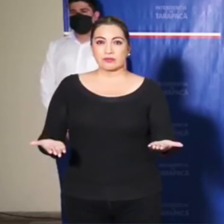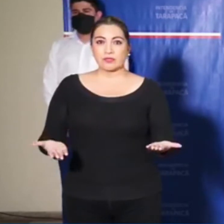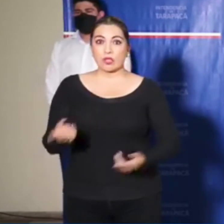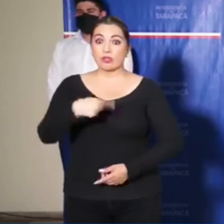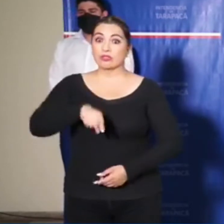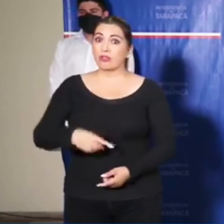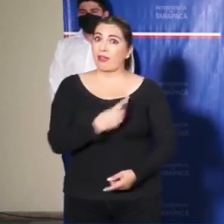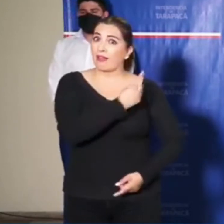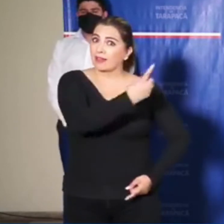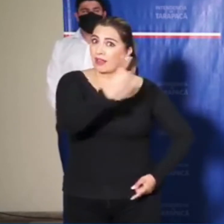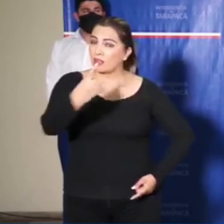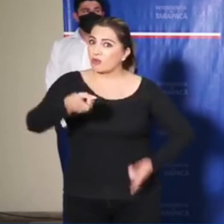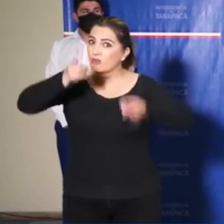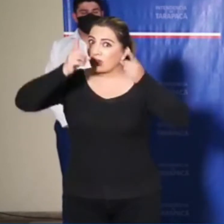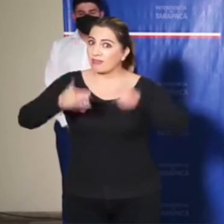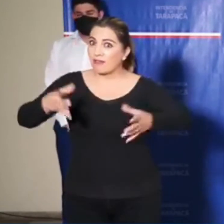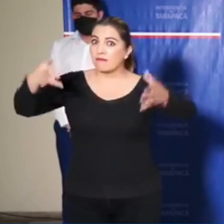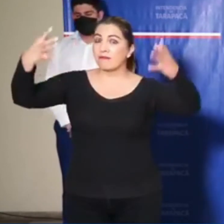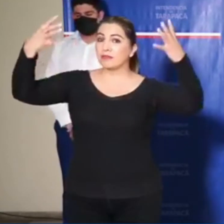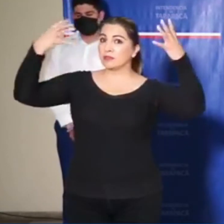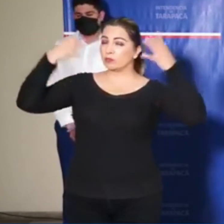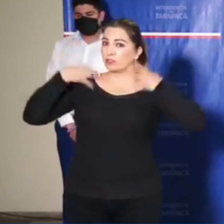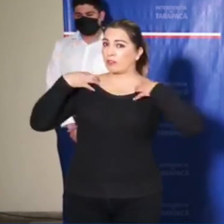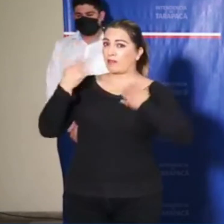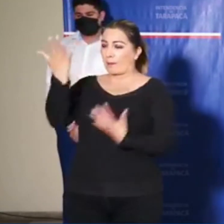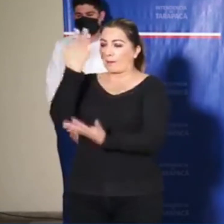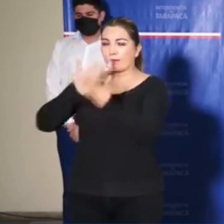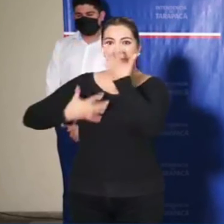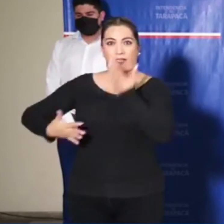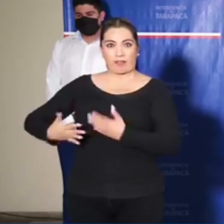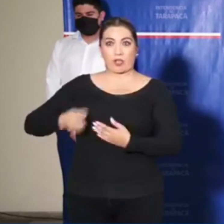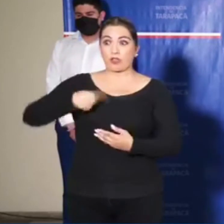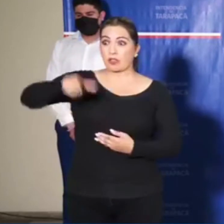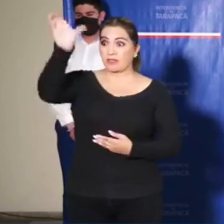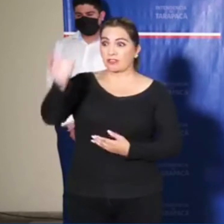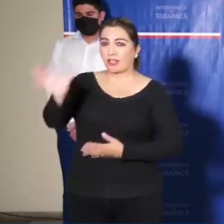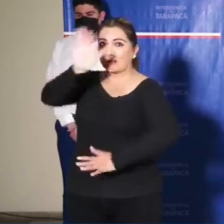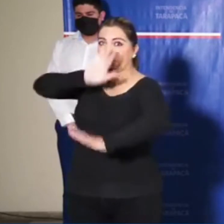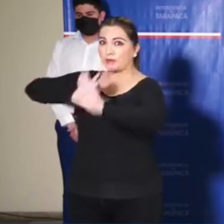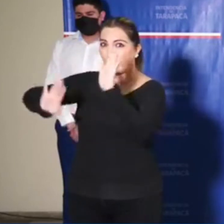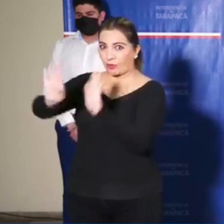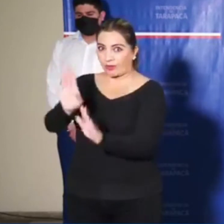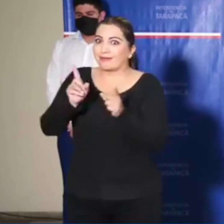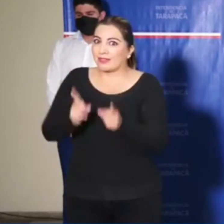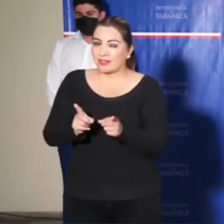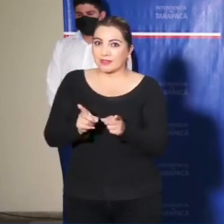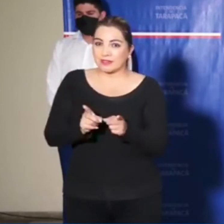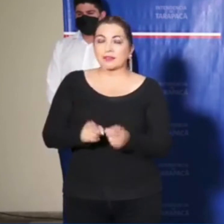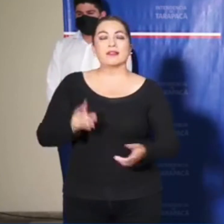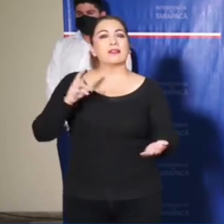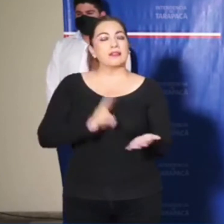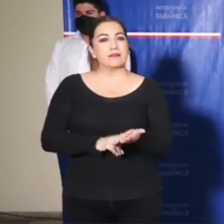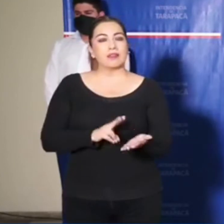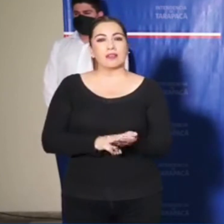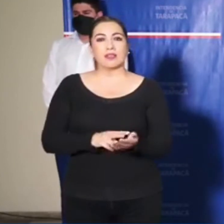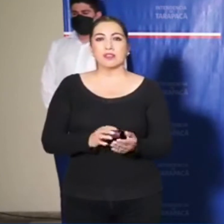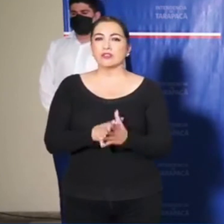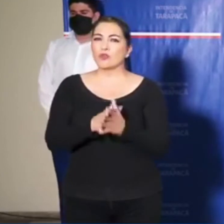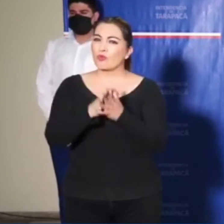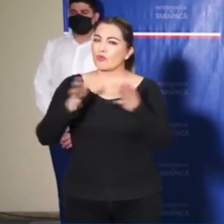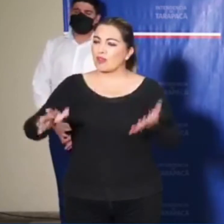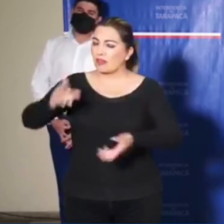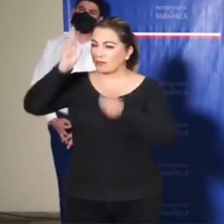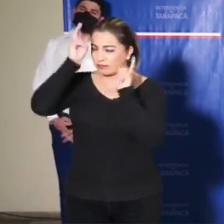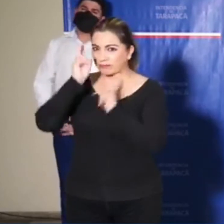muy responsables con nosotros mismos y con los demás, y que sin duda esto es un gran homenaje